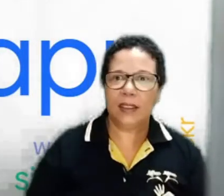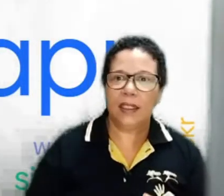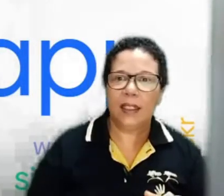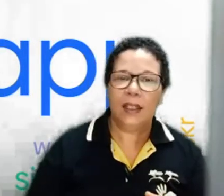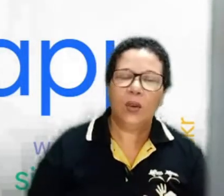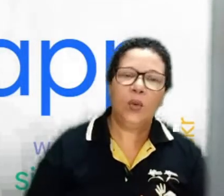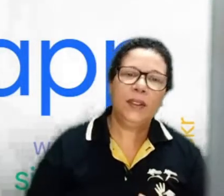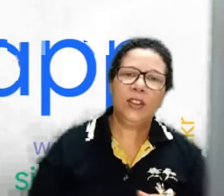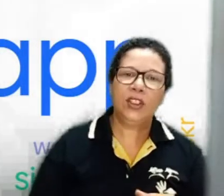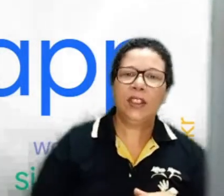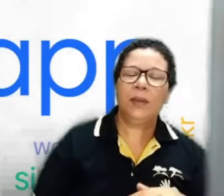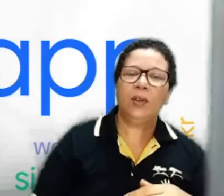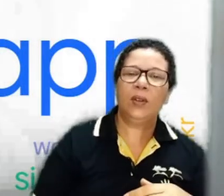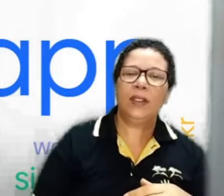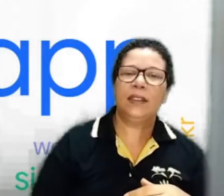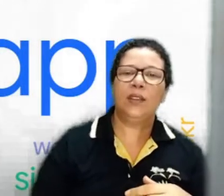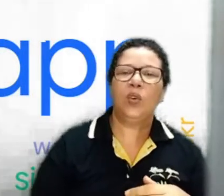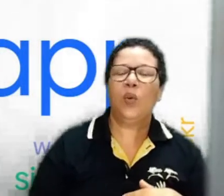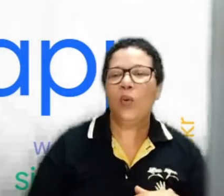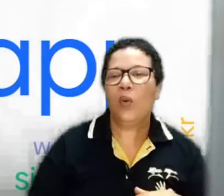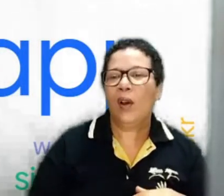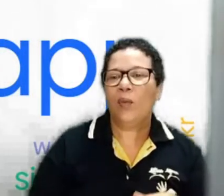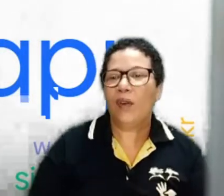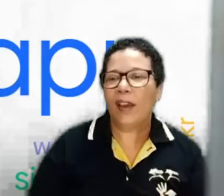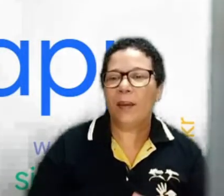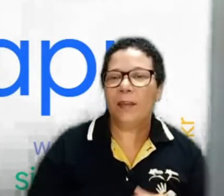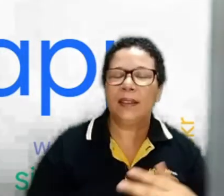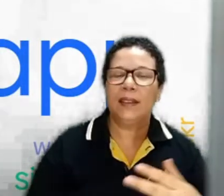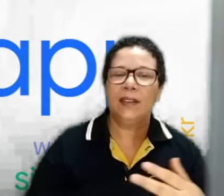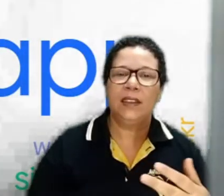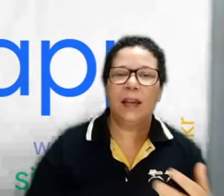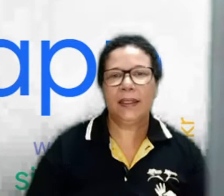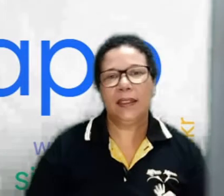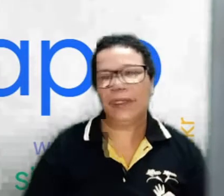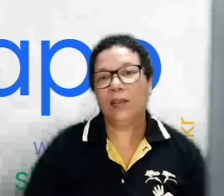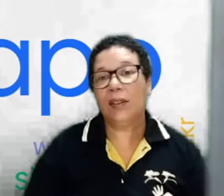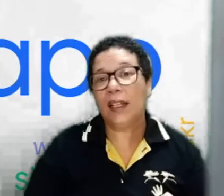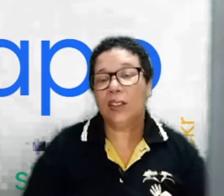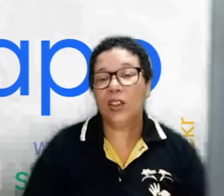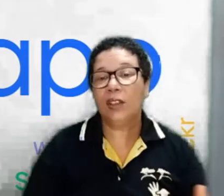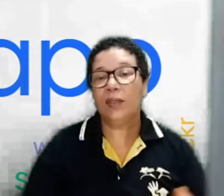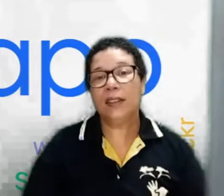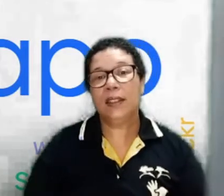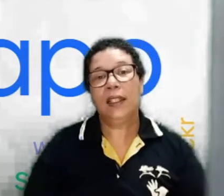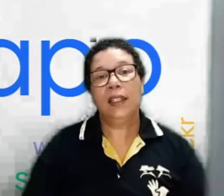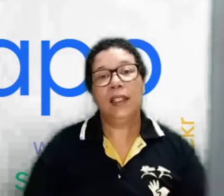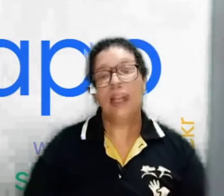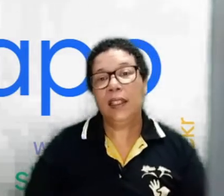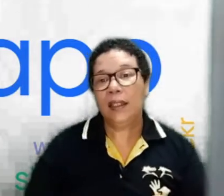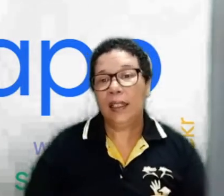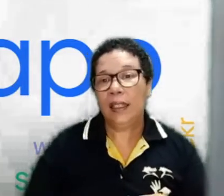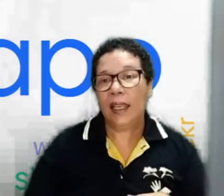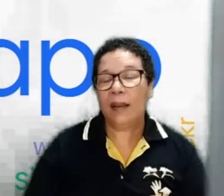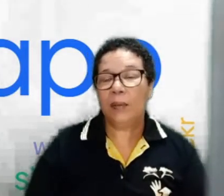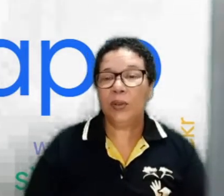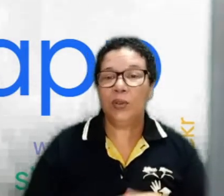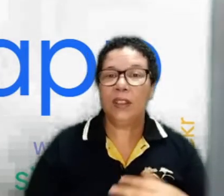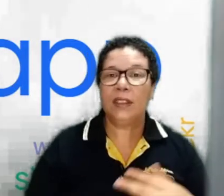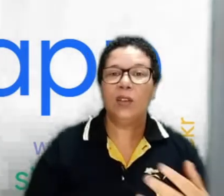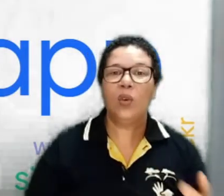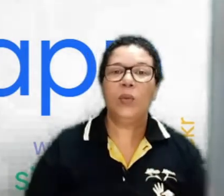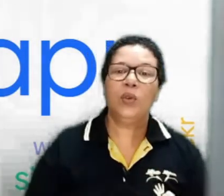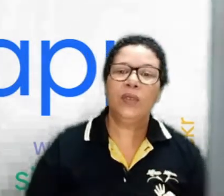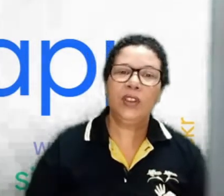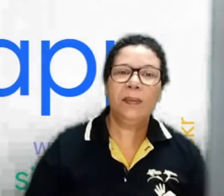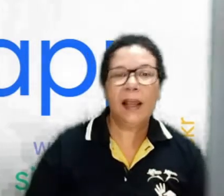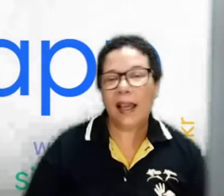Mentir, né? O Mentir, também conhecido como uma ferramenta de apresentação interativas, e ele é muito